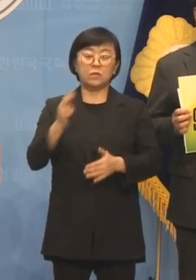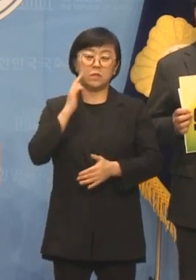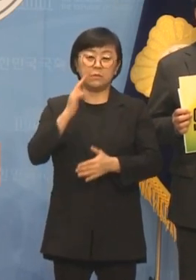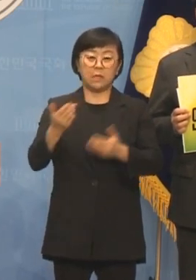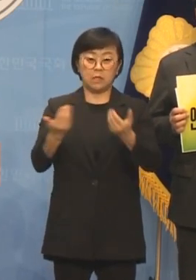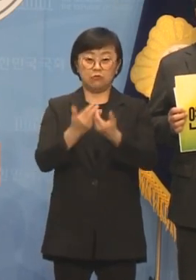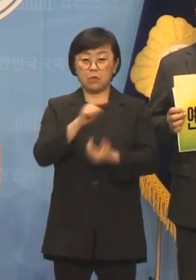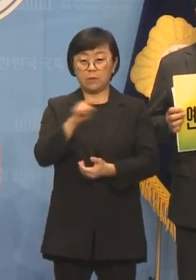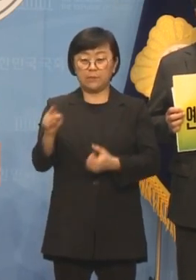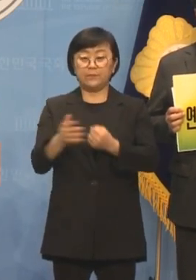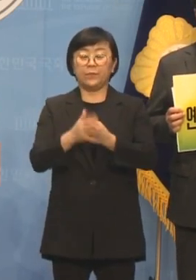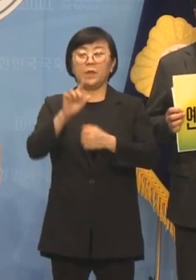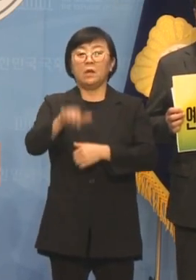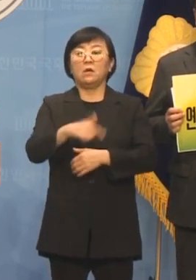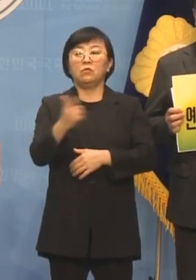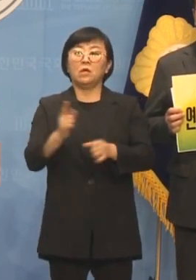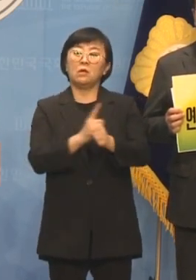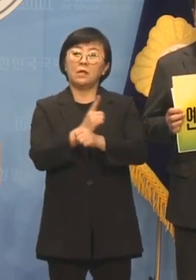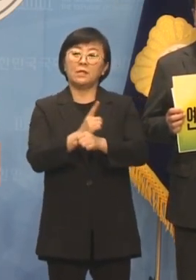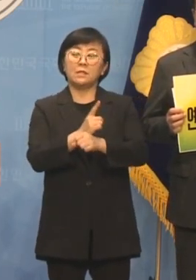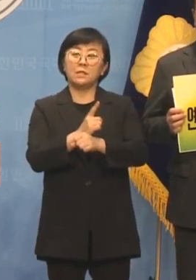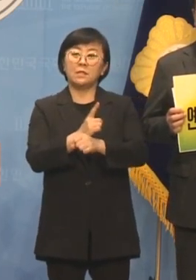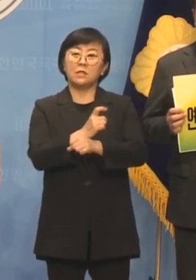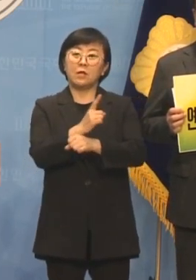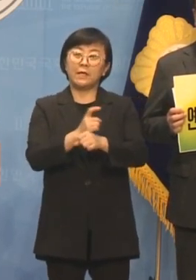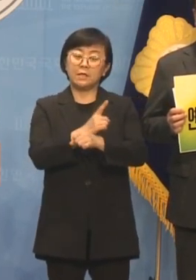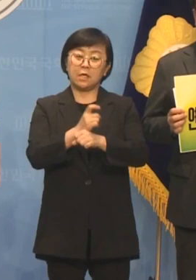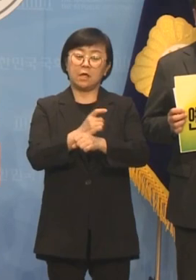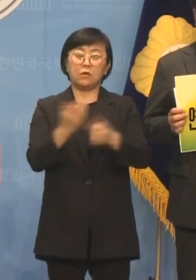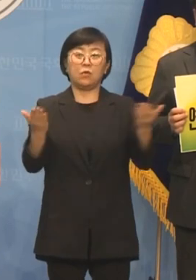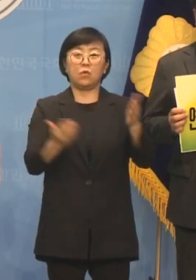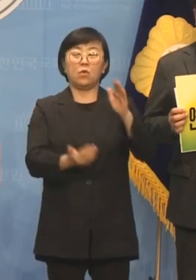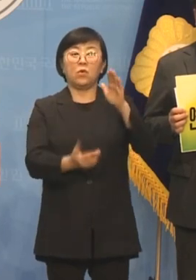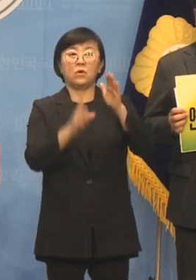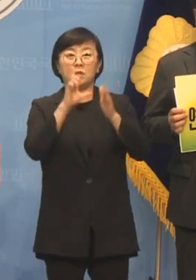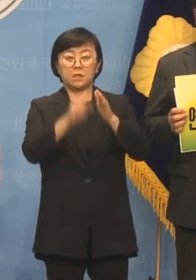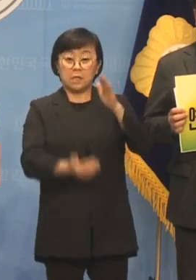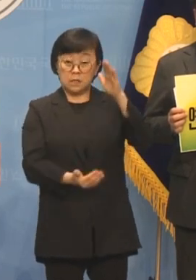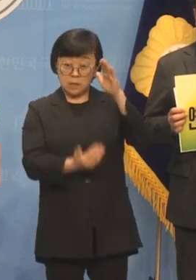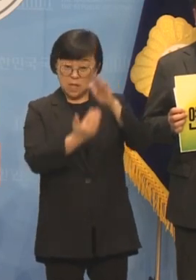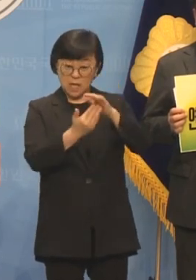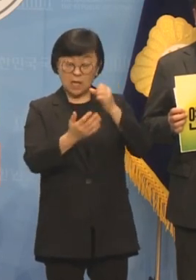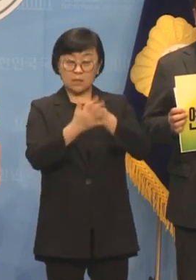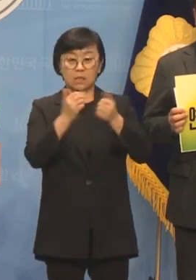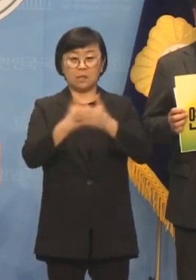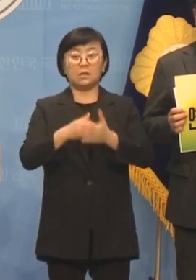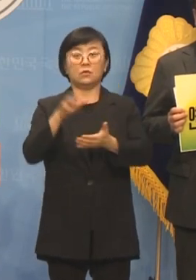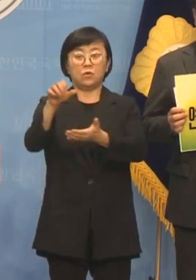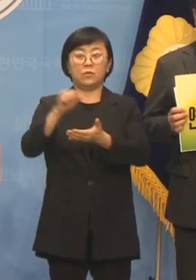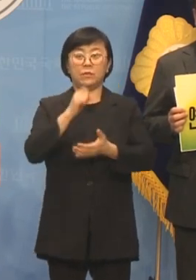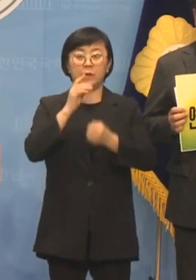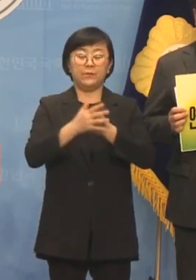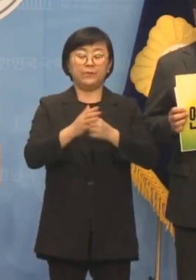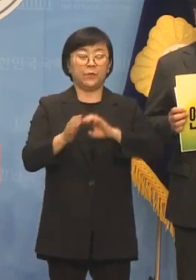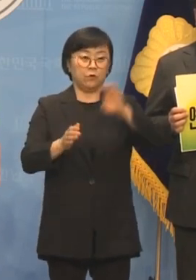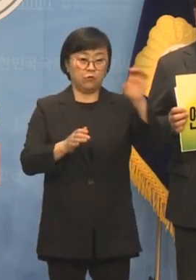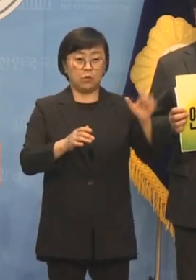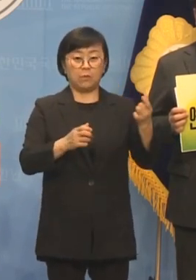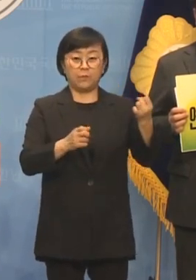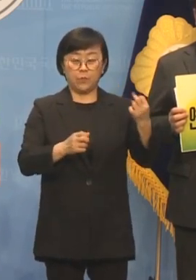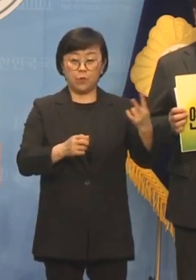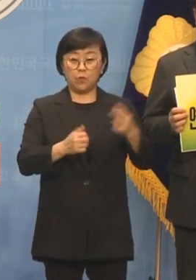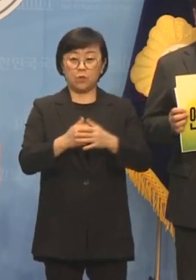고려해 하 11시간 노동시간 상한제를 동시에 도입할 것을 약속합니다 유럽 국가들뿐